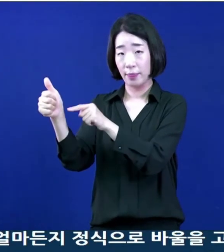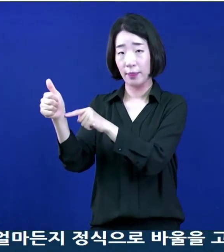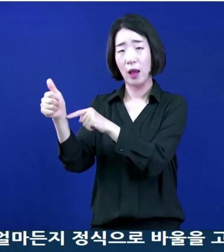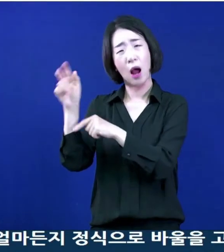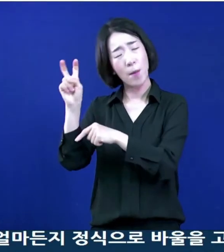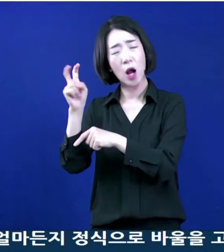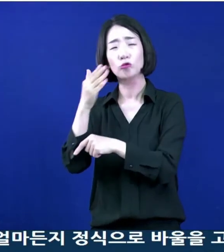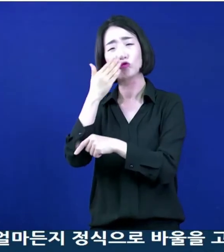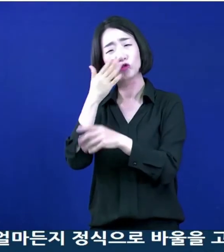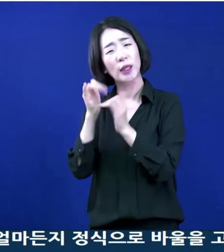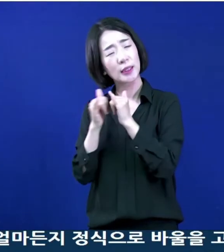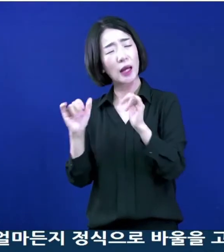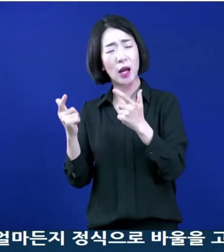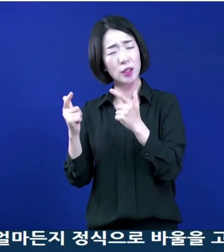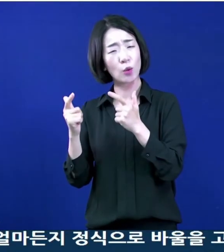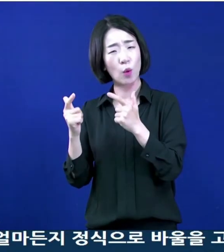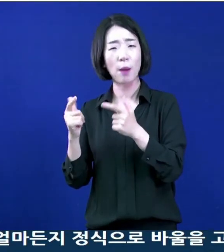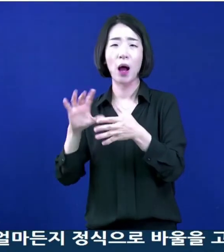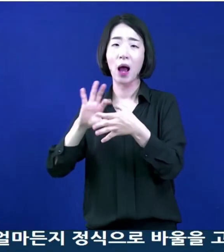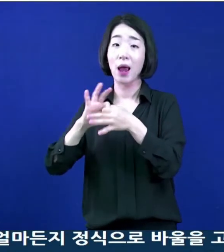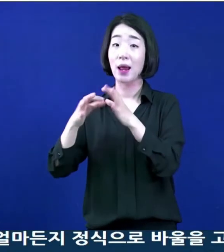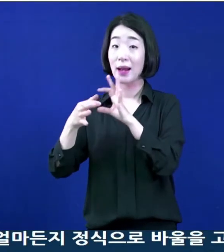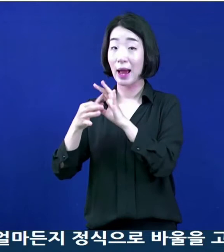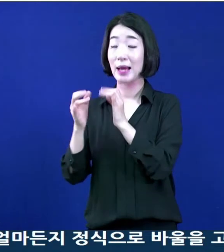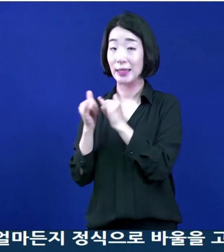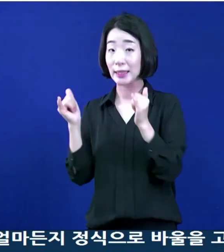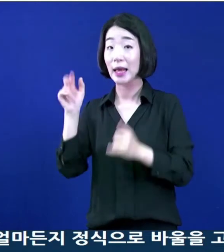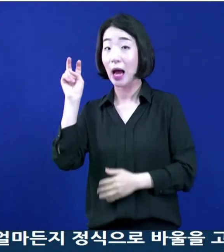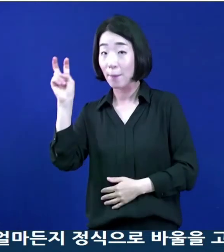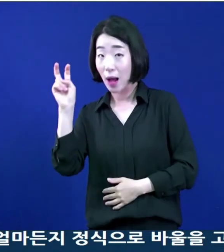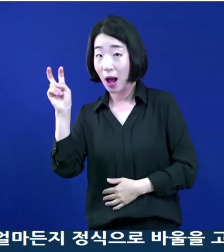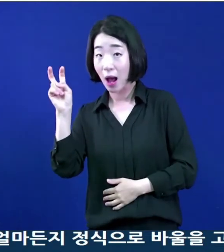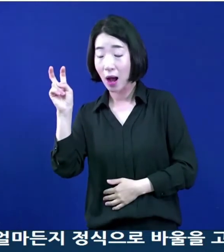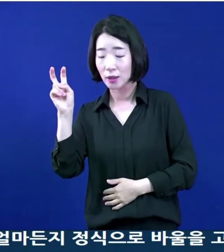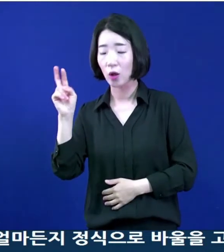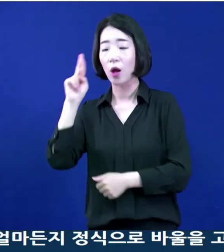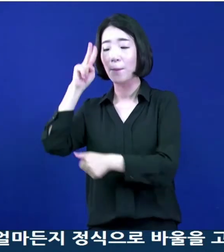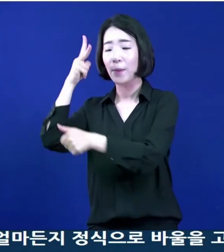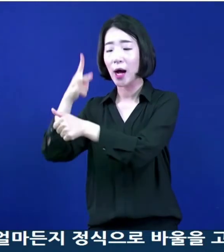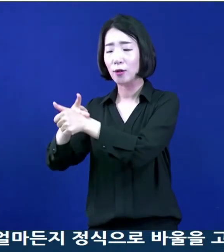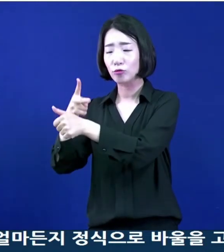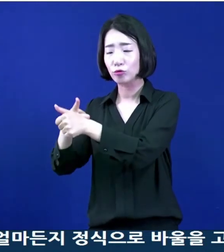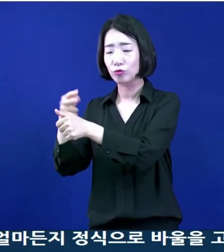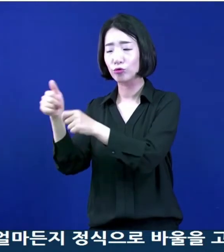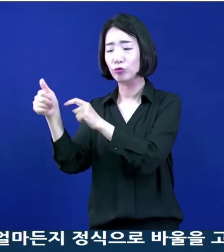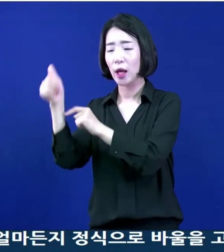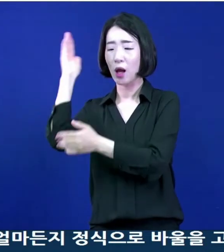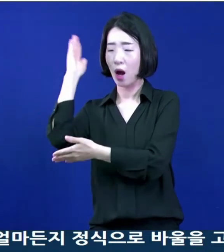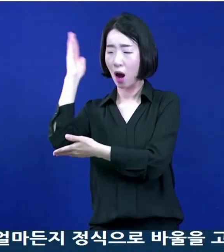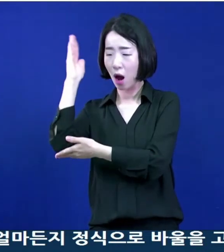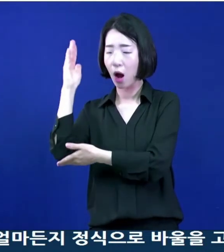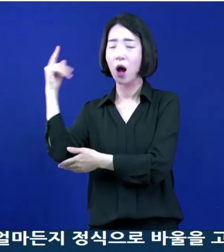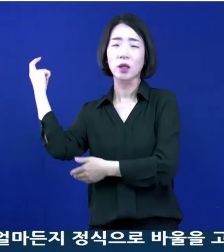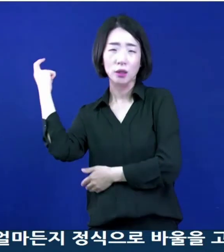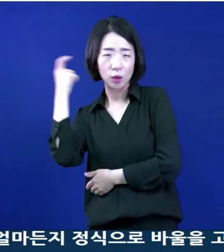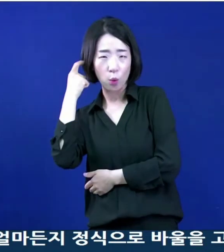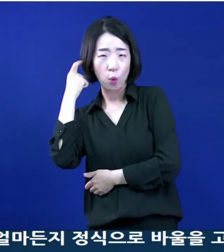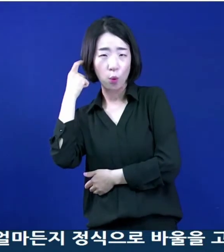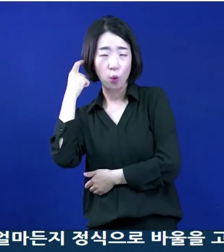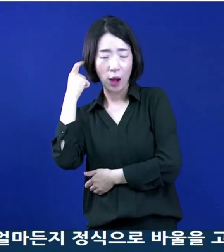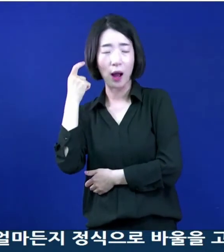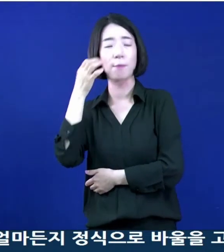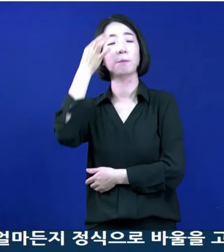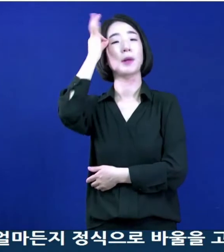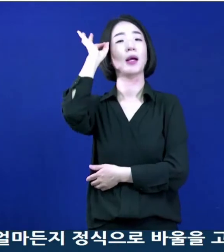아니었을 가능성이 많고 헬라인일 가능성이 많고 바울에게 복음을 들었을 가능성은 있어요. 근데 이